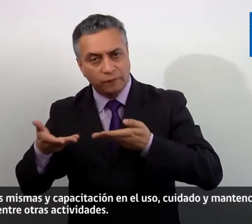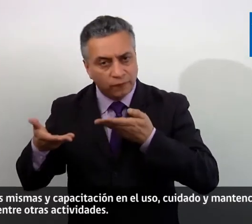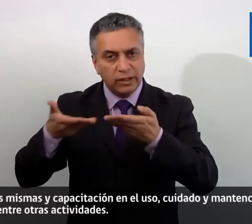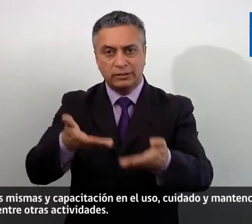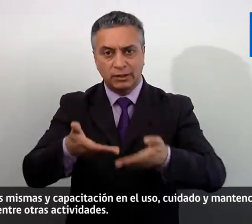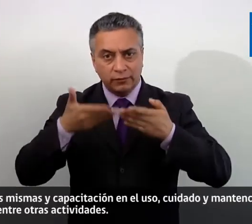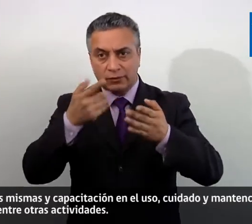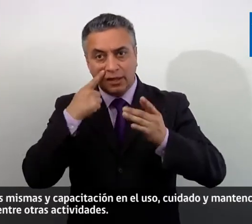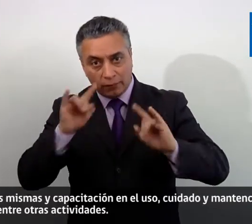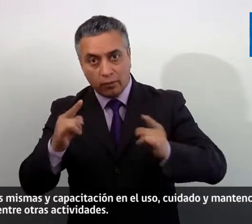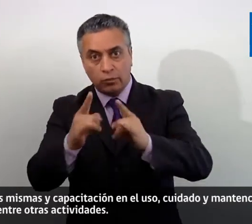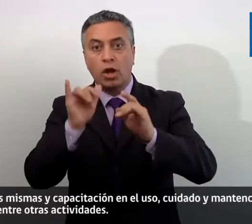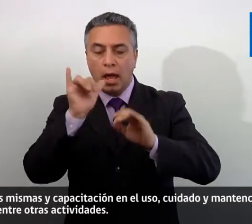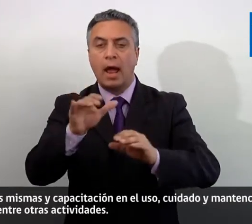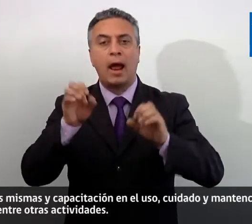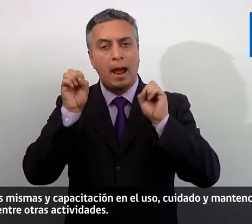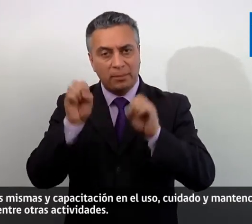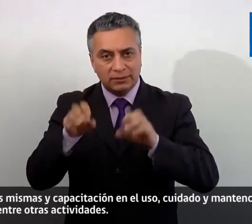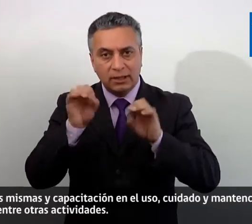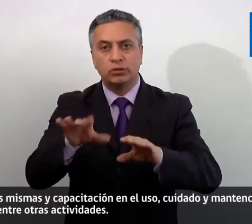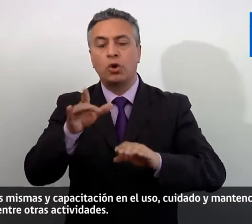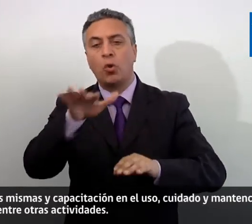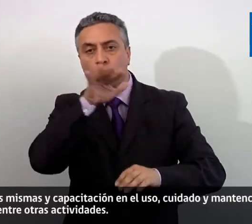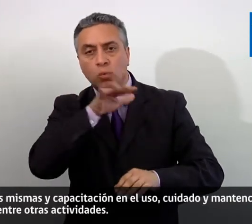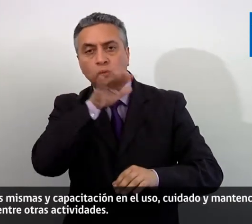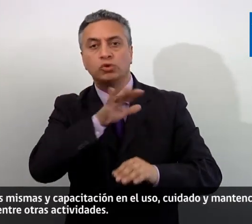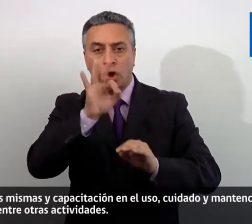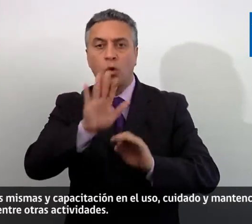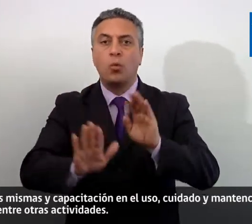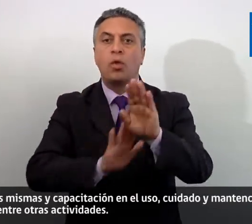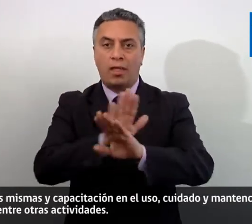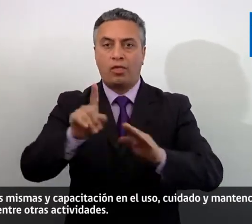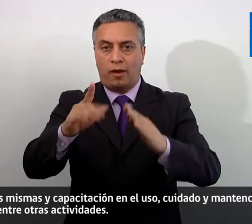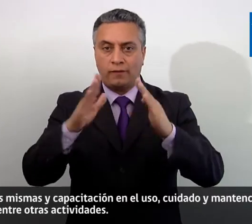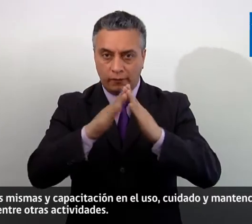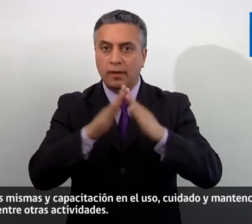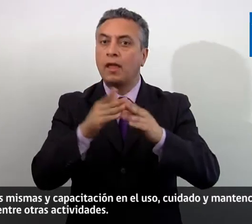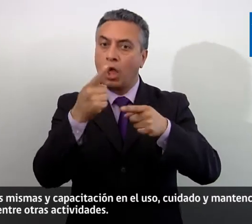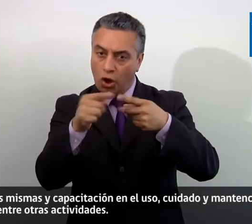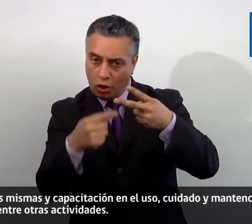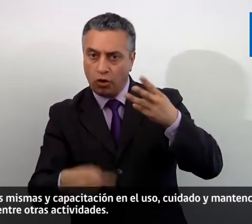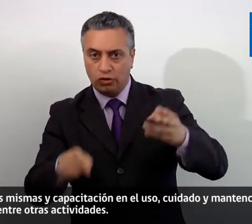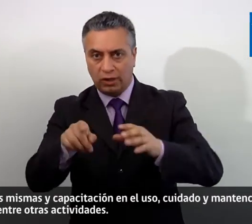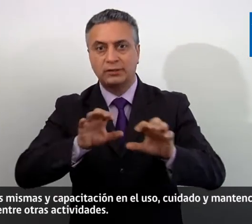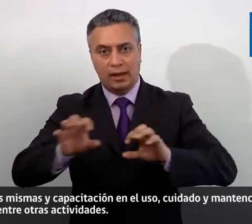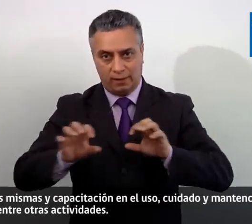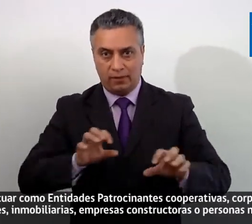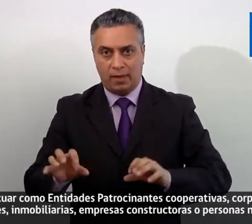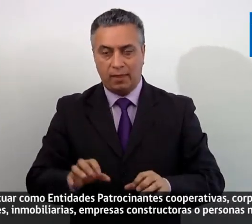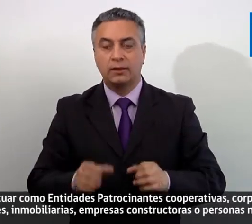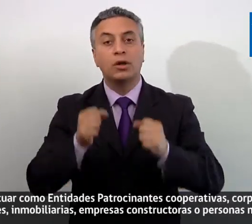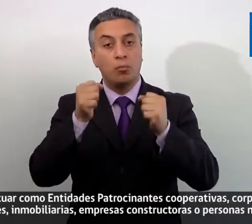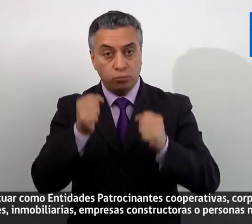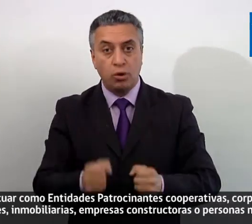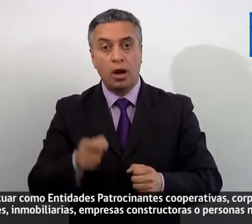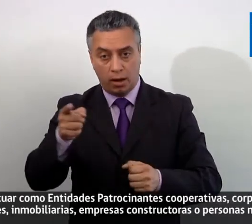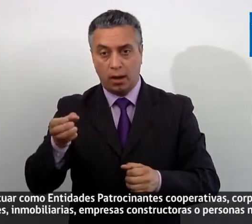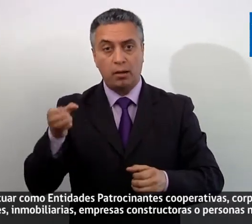mismas y capacitación en el uso, cuidado y mantención de la vivienda, entre otras actividades. Pueden actuar como